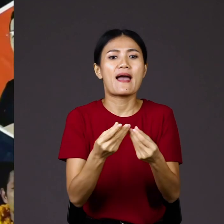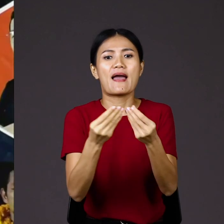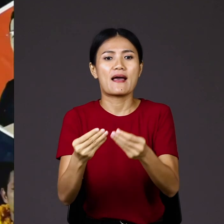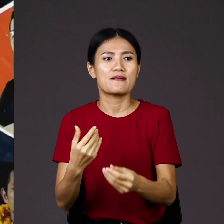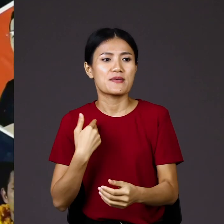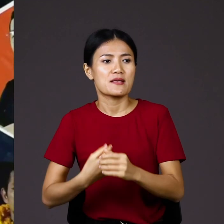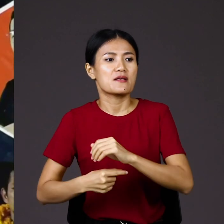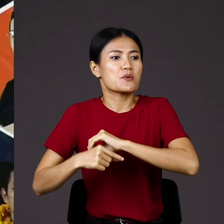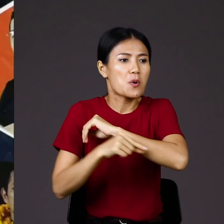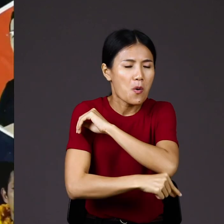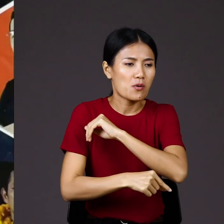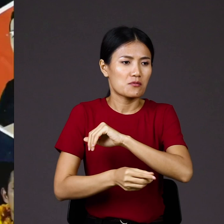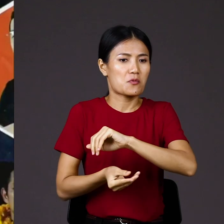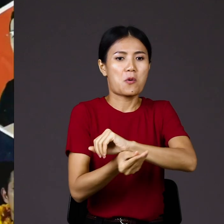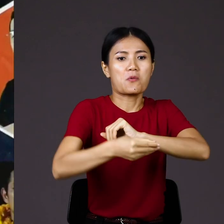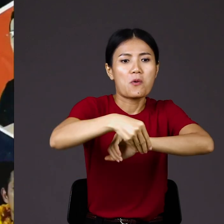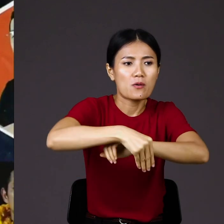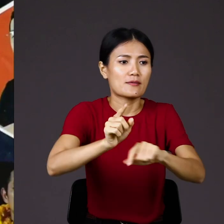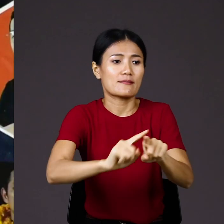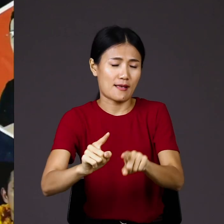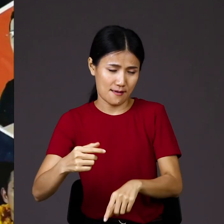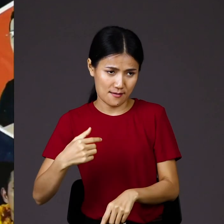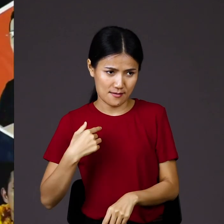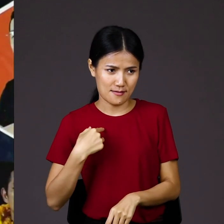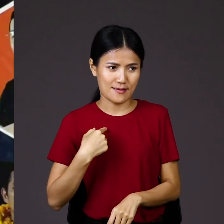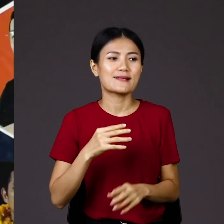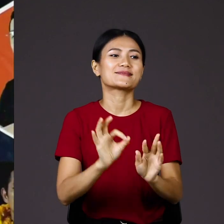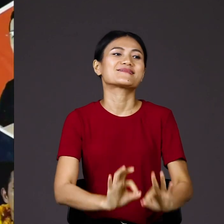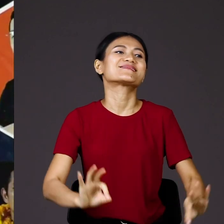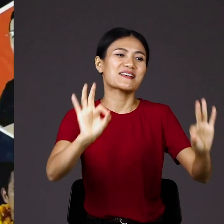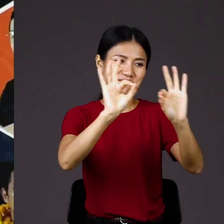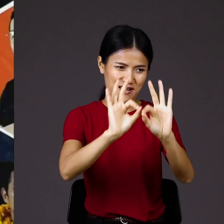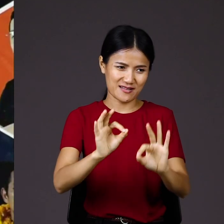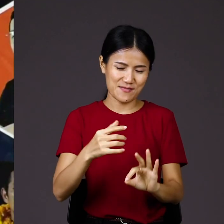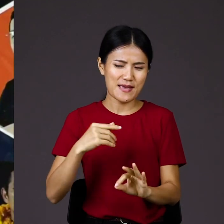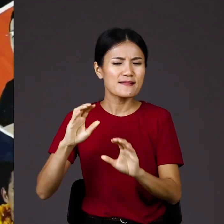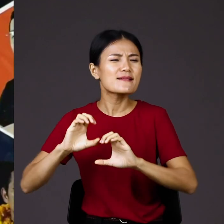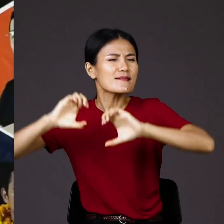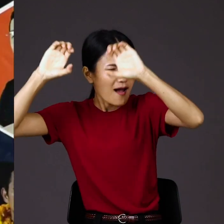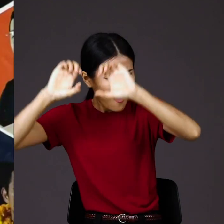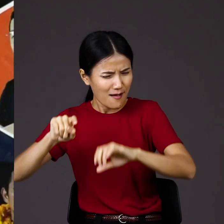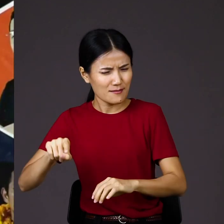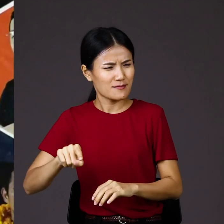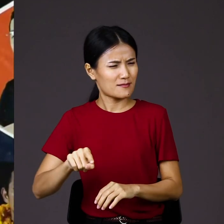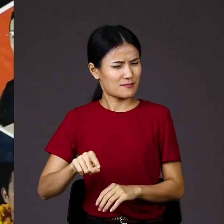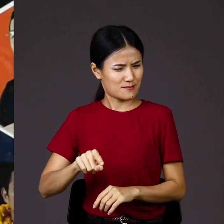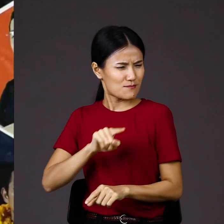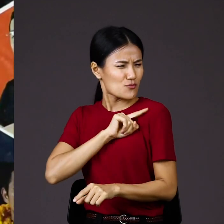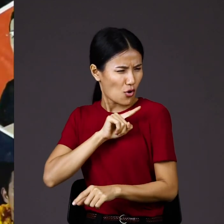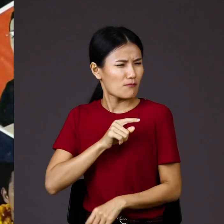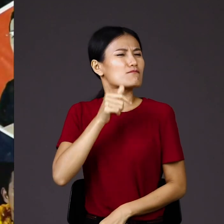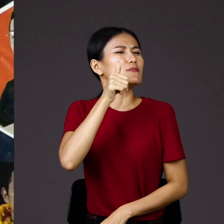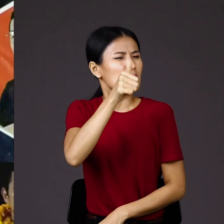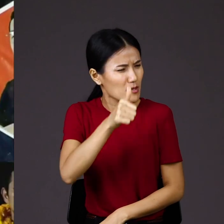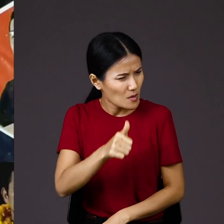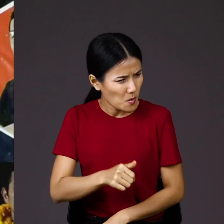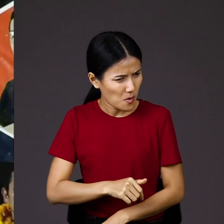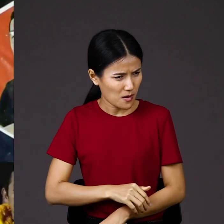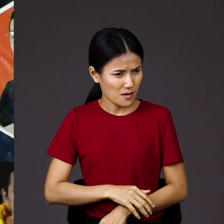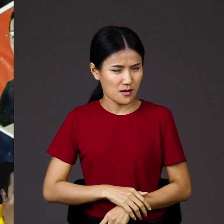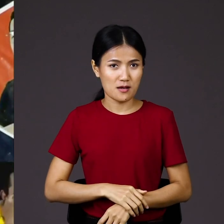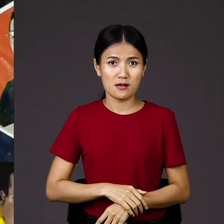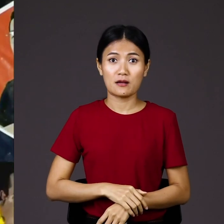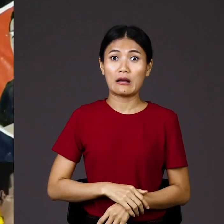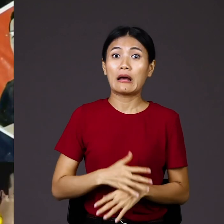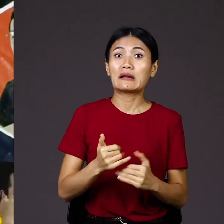ปชันเดี๋ยวคุณก็มีมาเฟียกันอีกดังนั้นเก็บเอาไว้ที่ส่วนกลางดีกว่านี่คือสิ่งที่เขาอ้างกันมาเสมอเวล